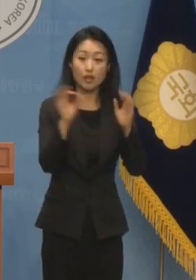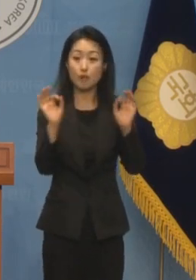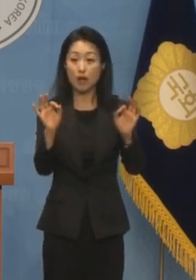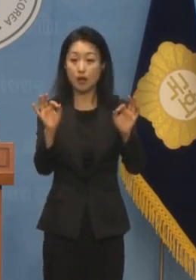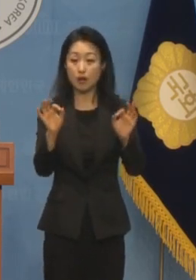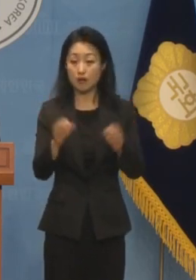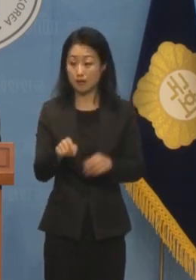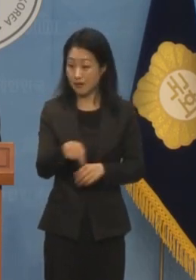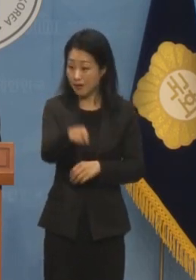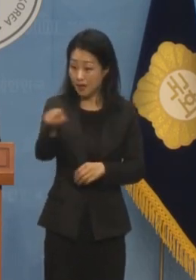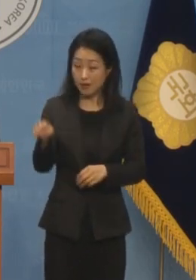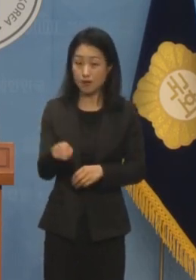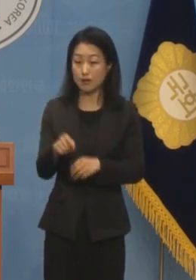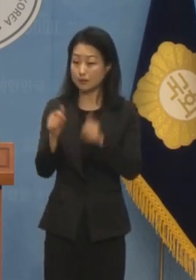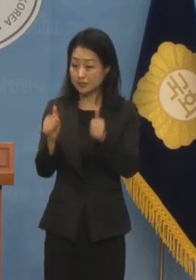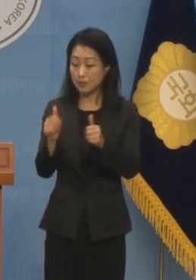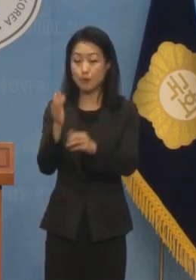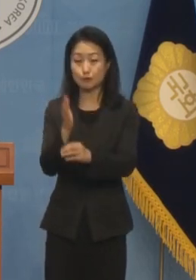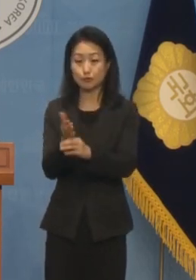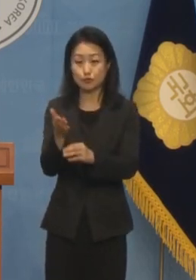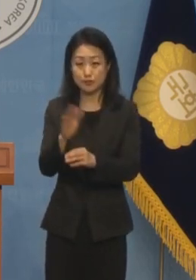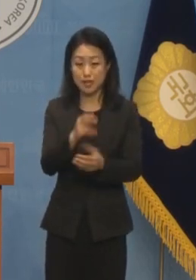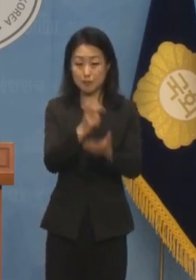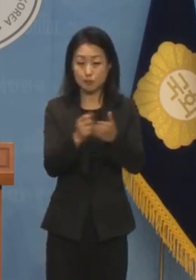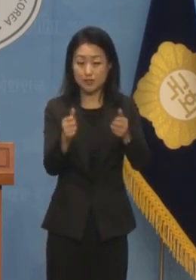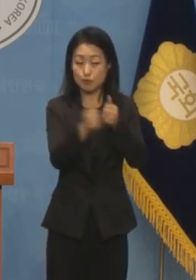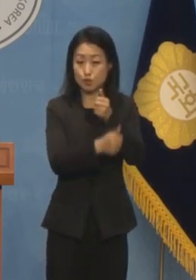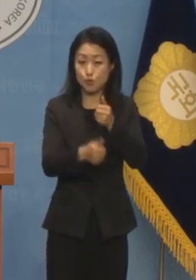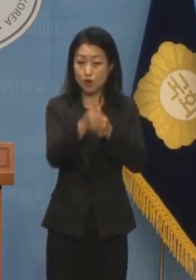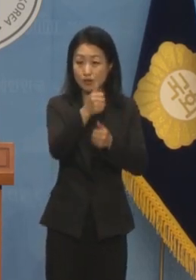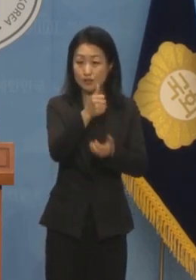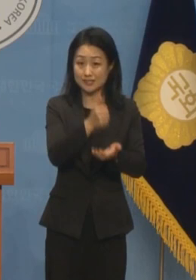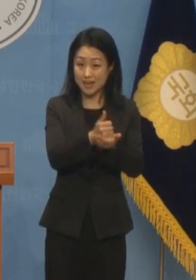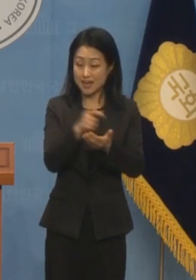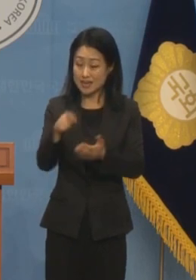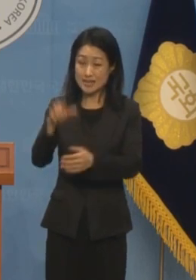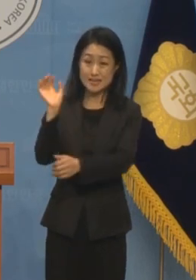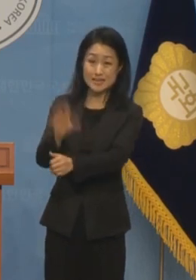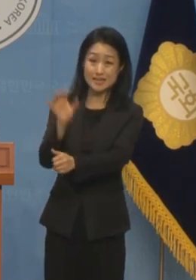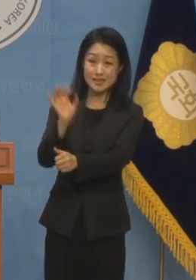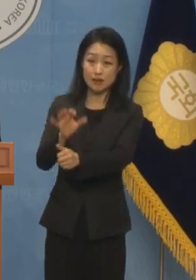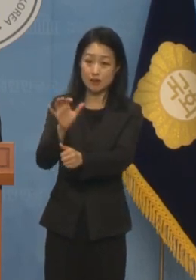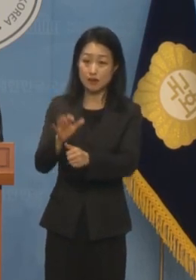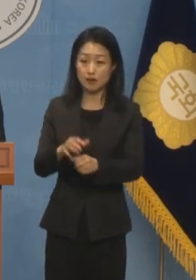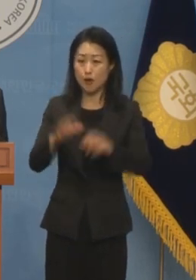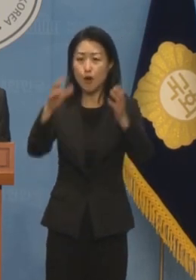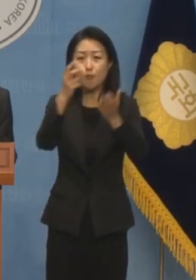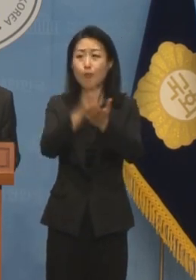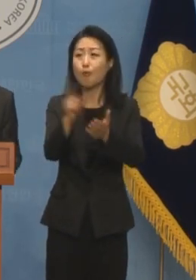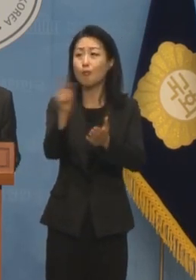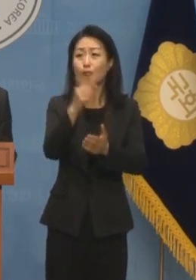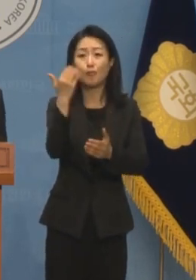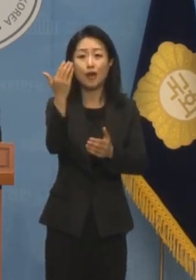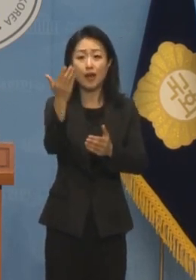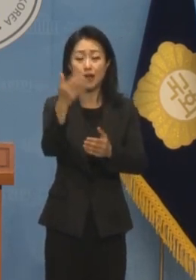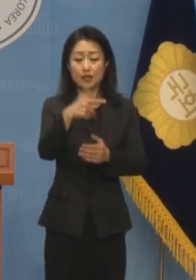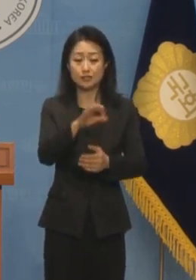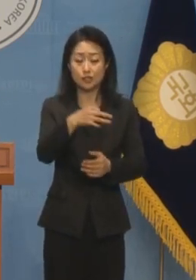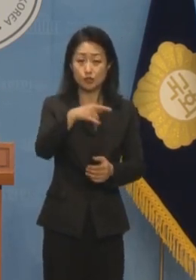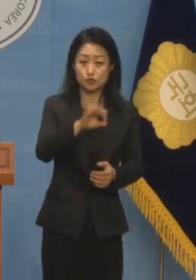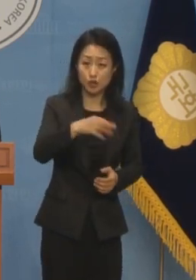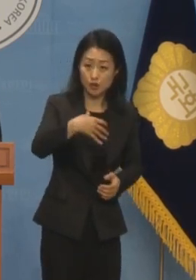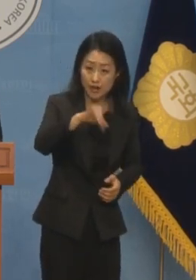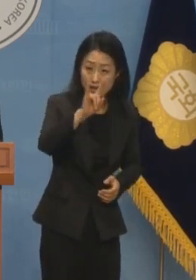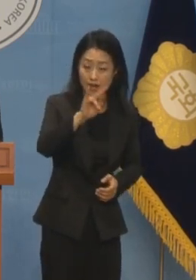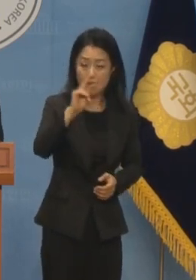중인데 법사위원이라니 이 땅에 헌법은 어디에 있습니까? 정청래와